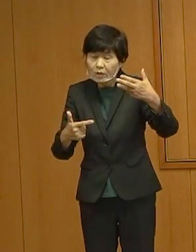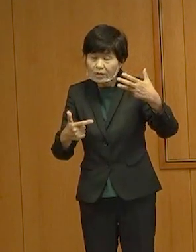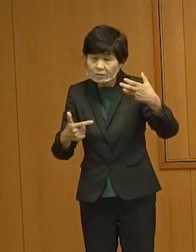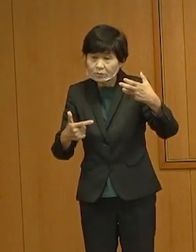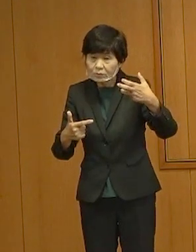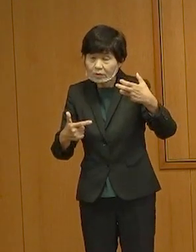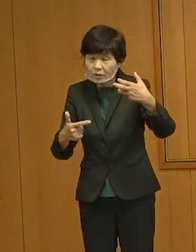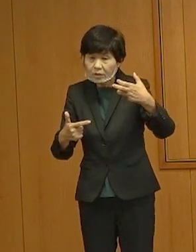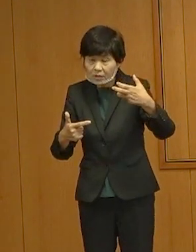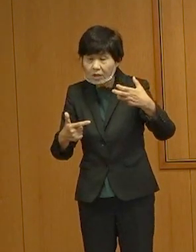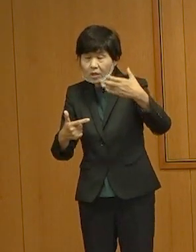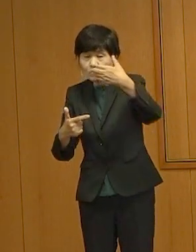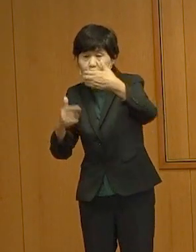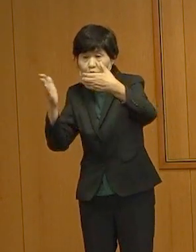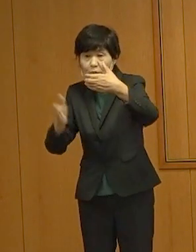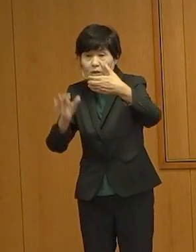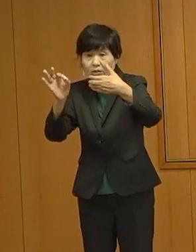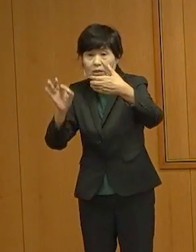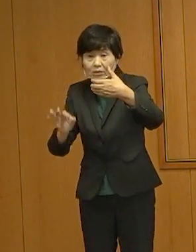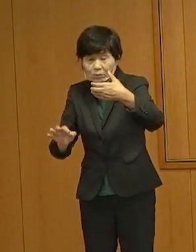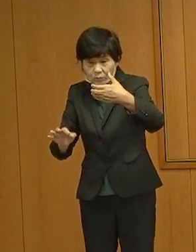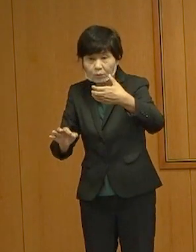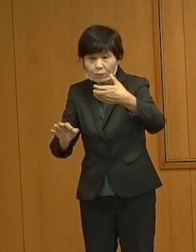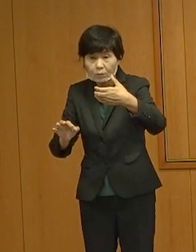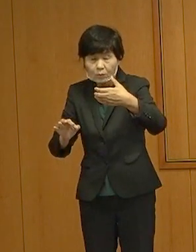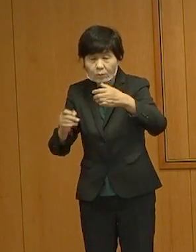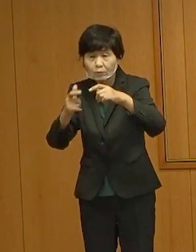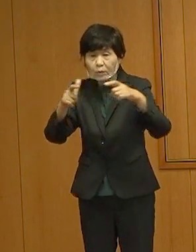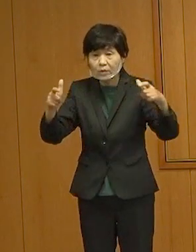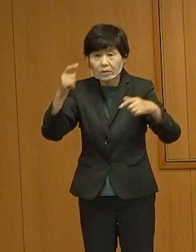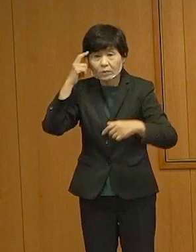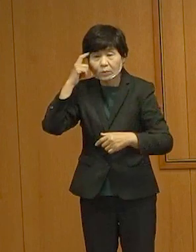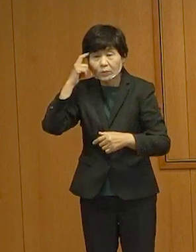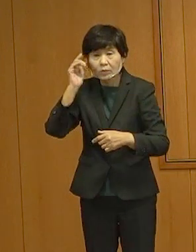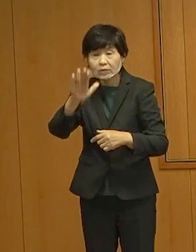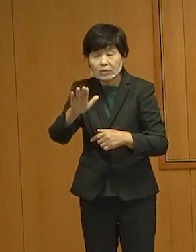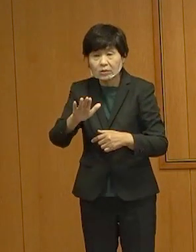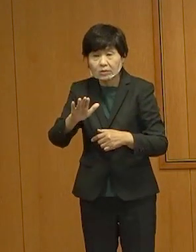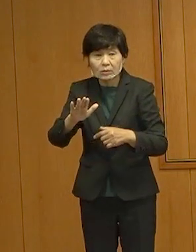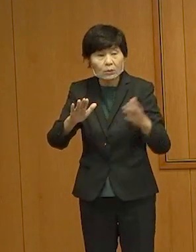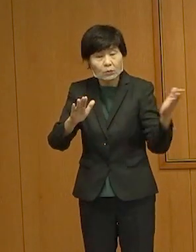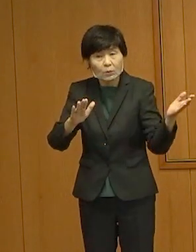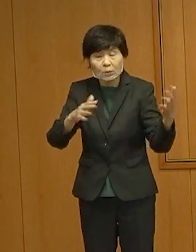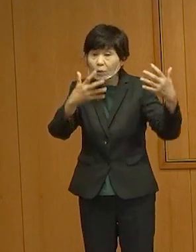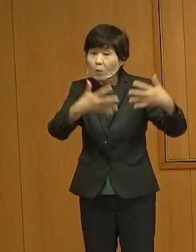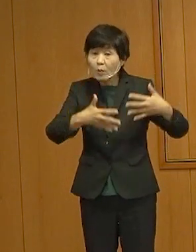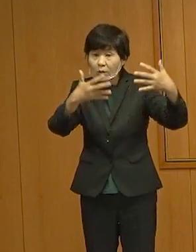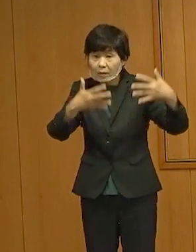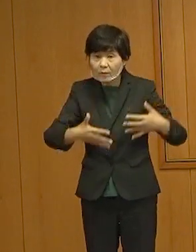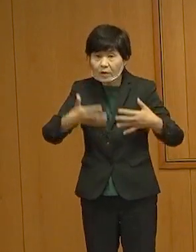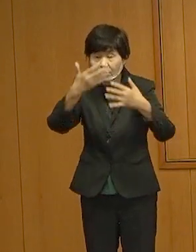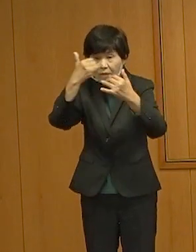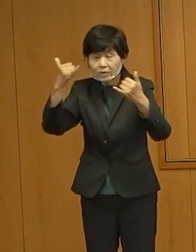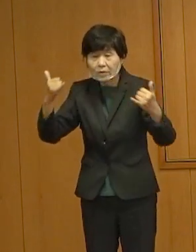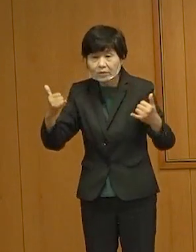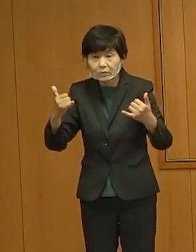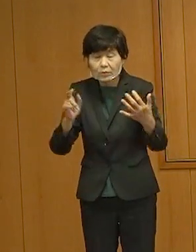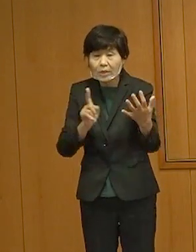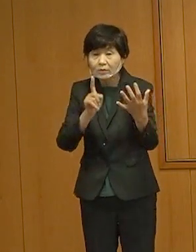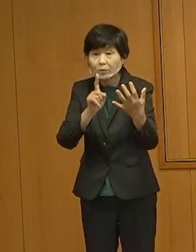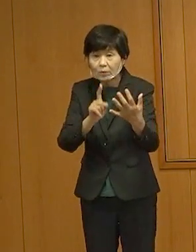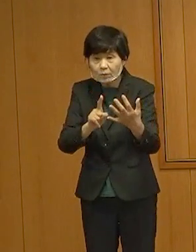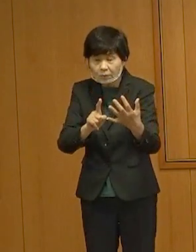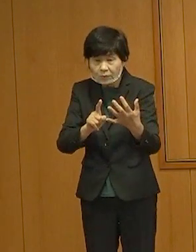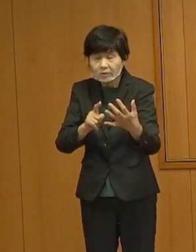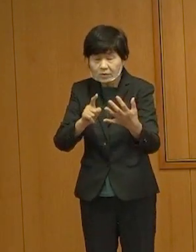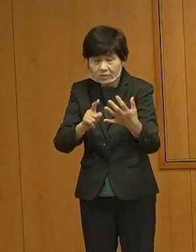伸びましたので、若者を集中して動画を作ったっていう状況もありますので、そのことをご理解をいただいた